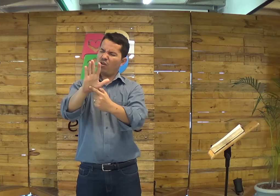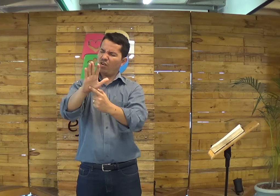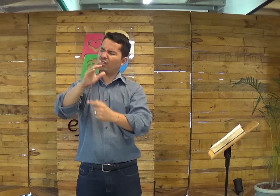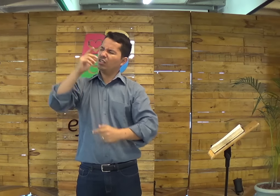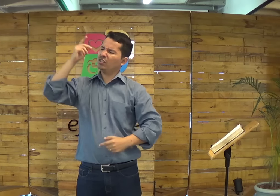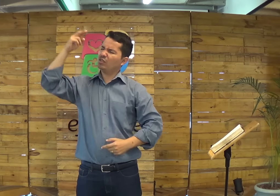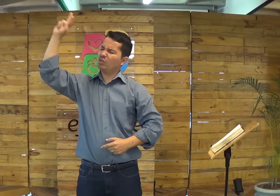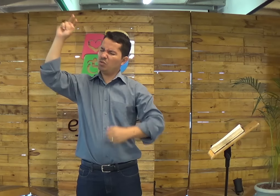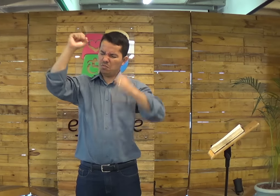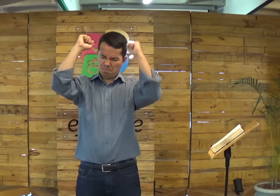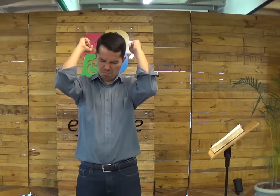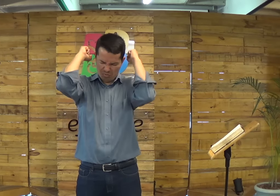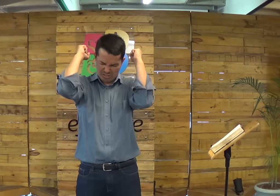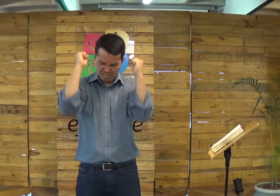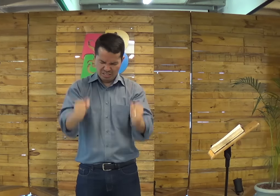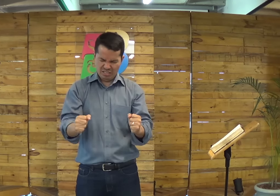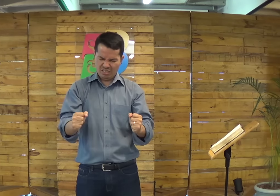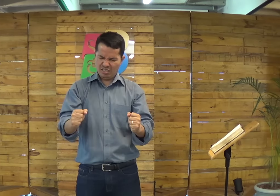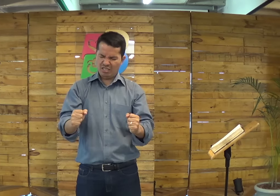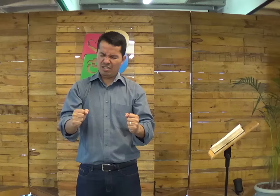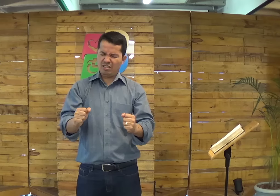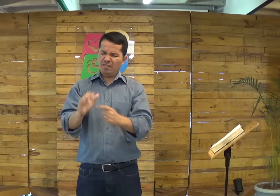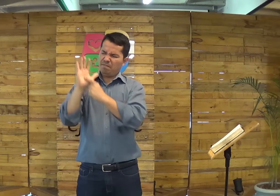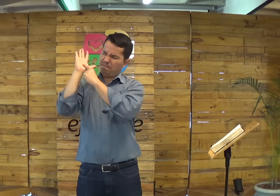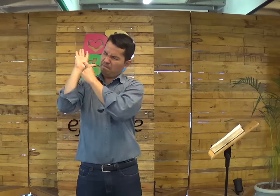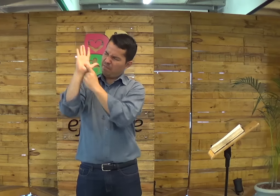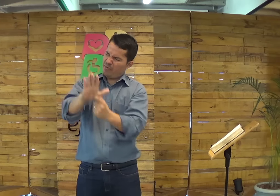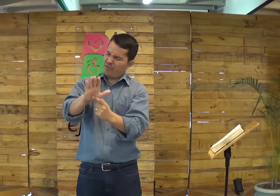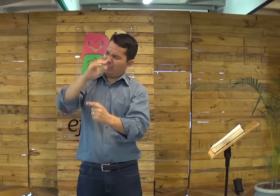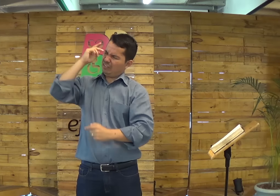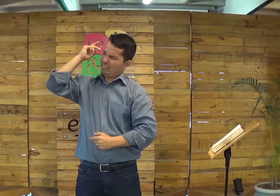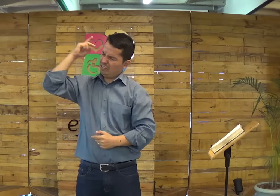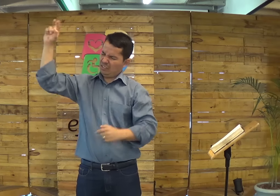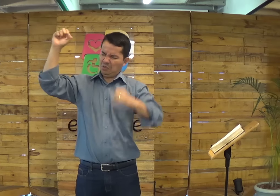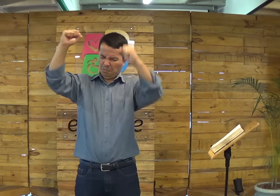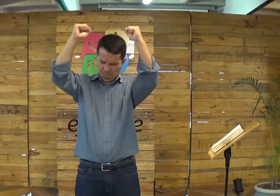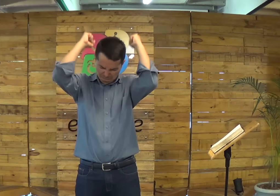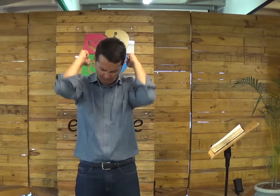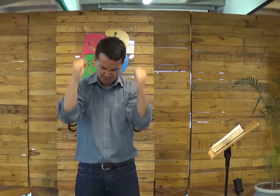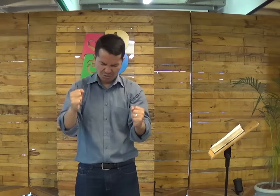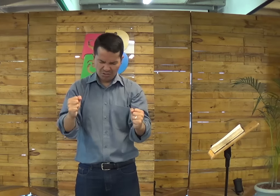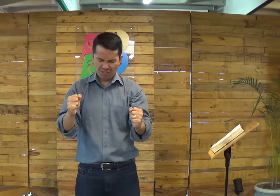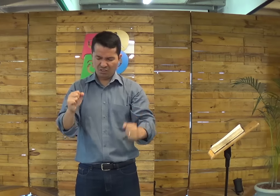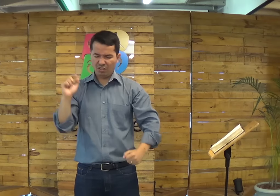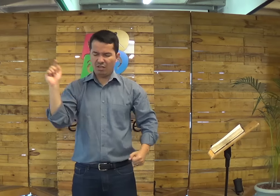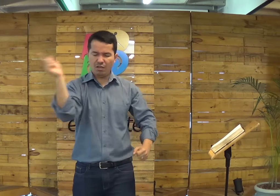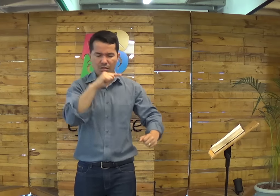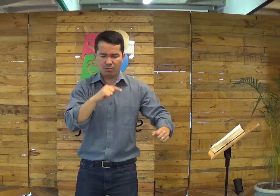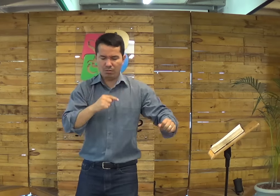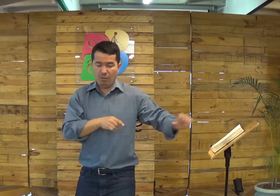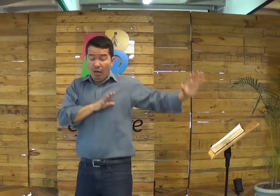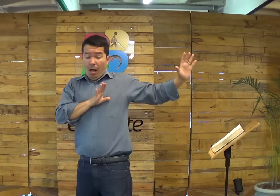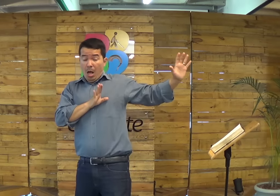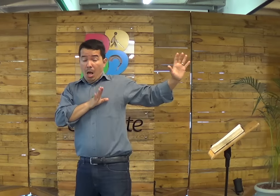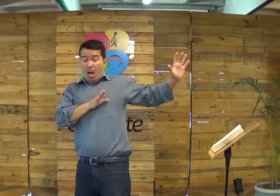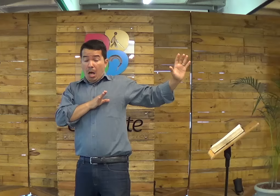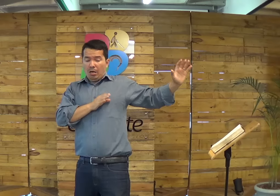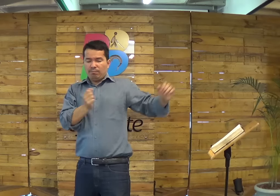delas revela senhor mostra ó pai que o senhor realmente é poderoso que